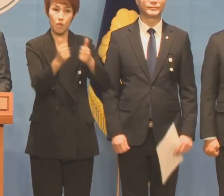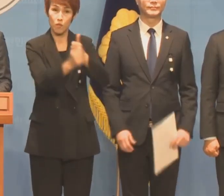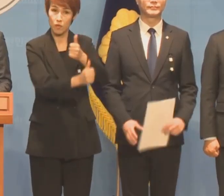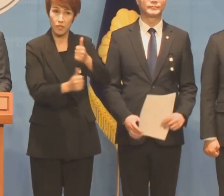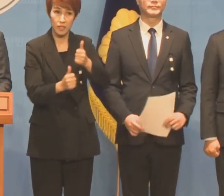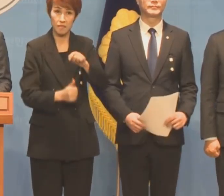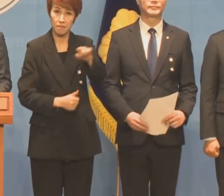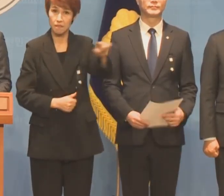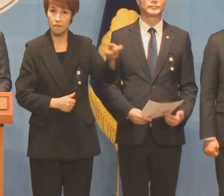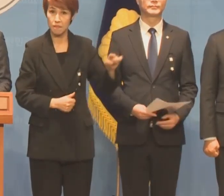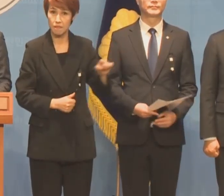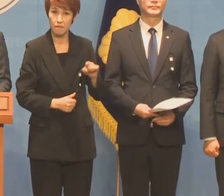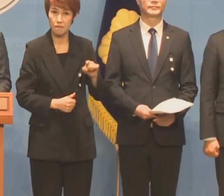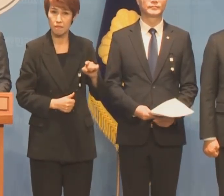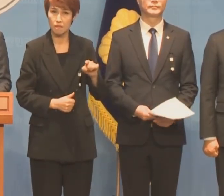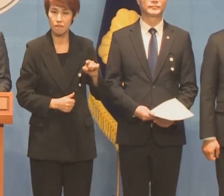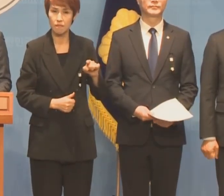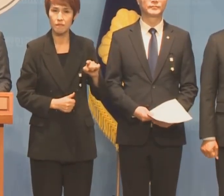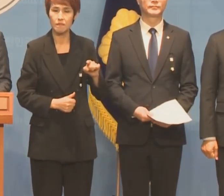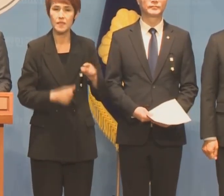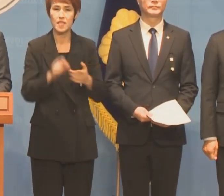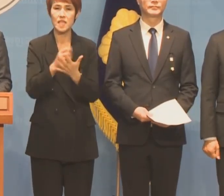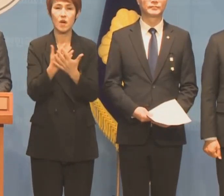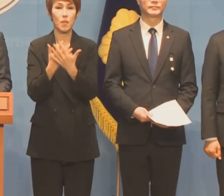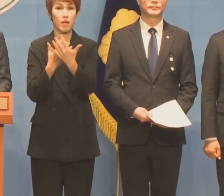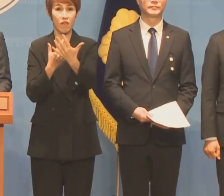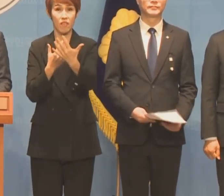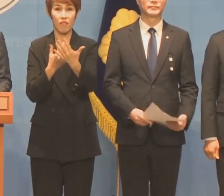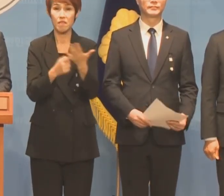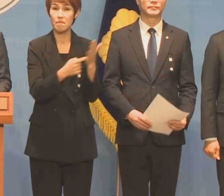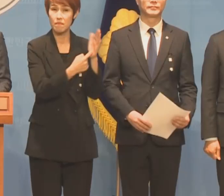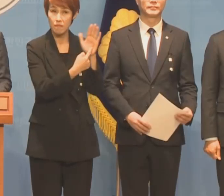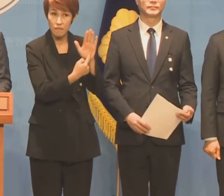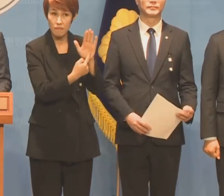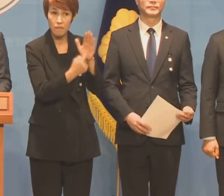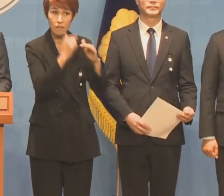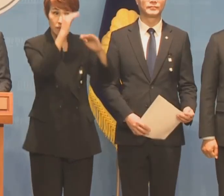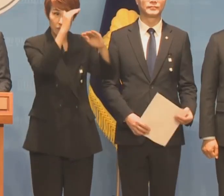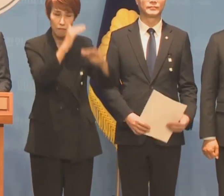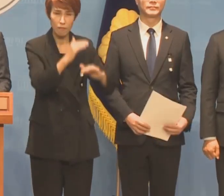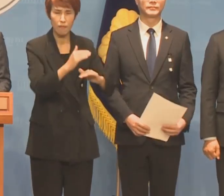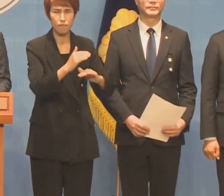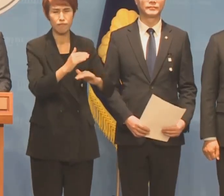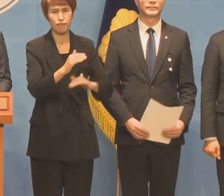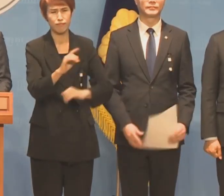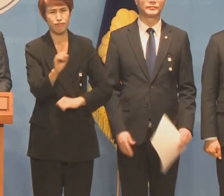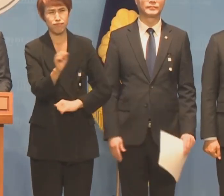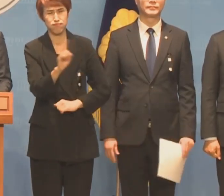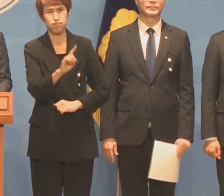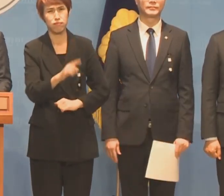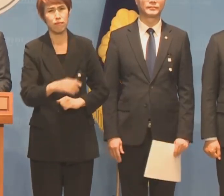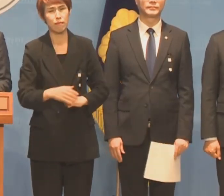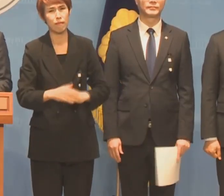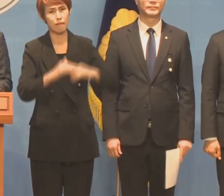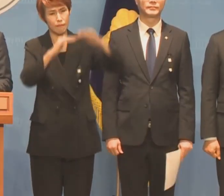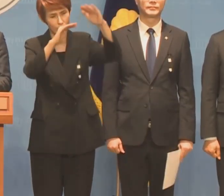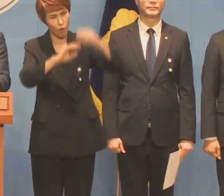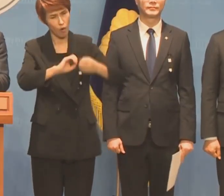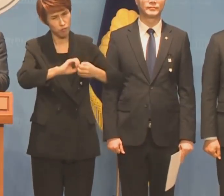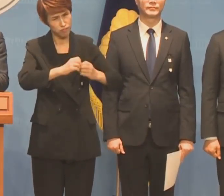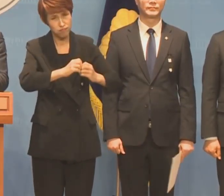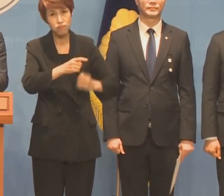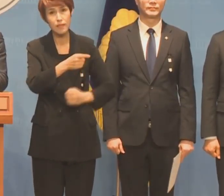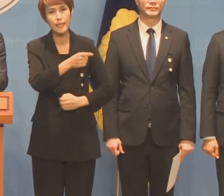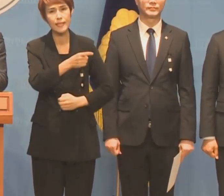위원들이 조금 전에 기자회견 했던 것에 대한 너무 터무니없는 내용과 논리들에